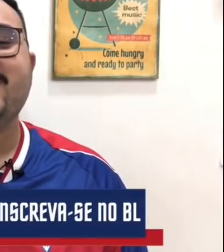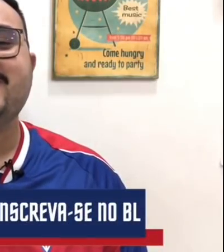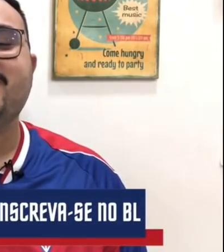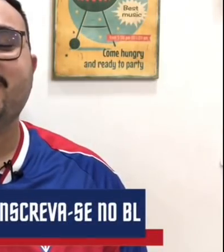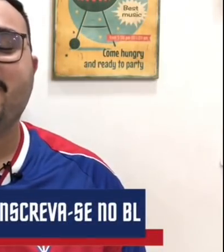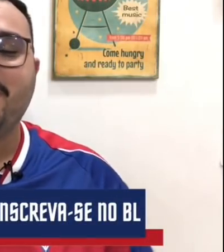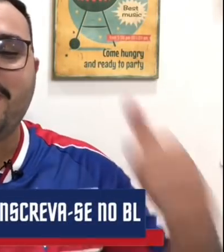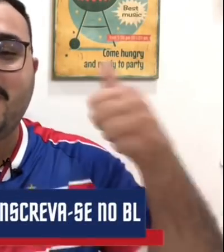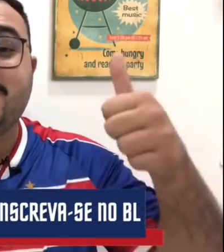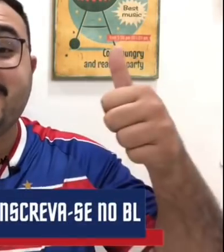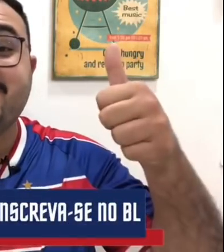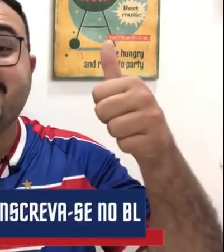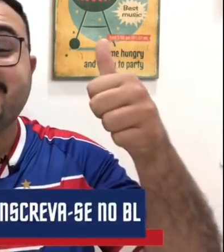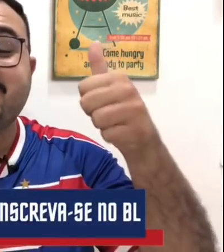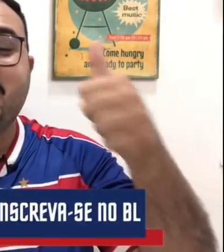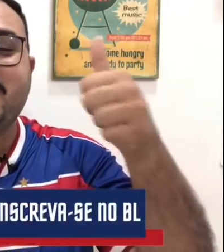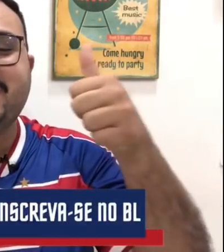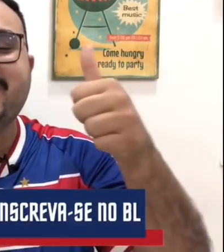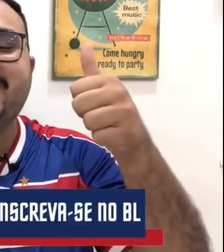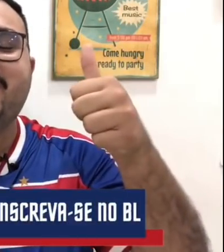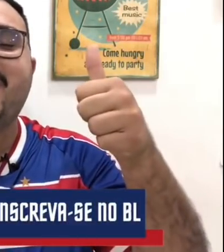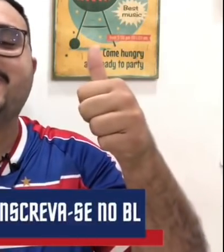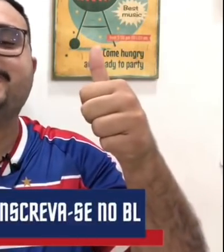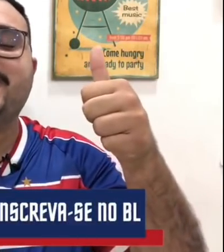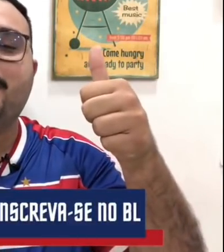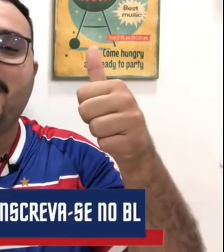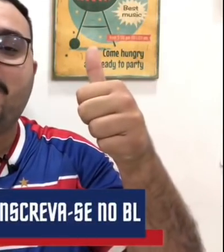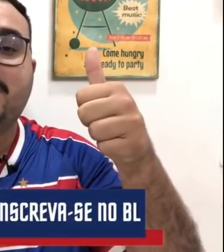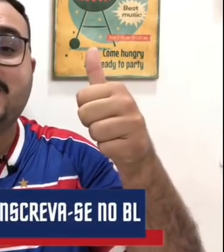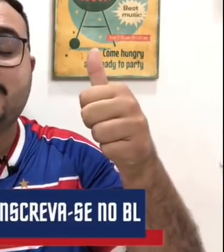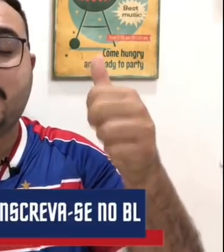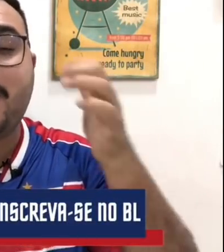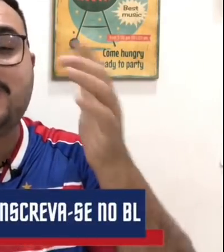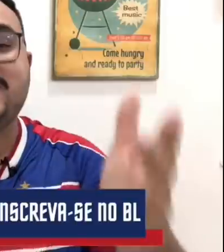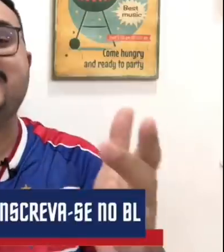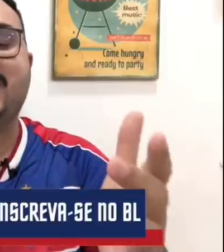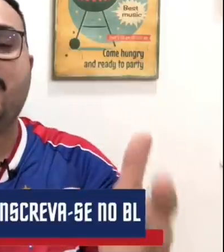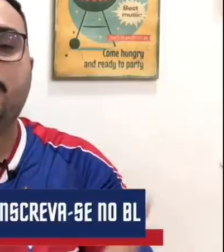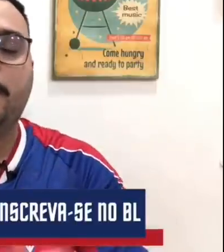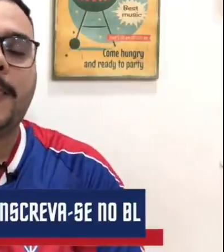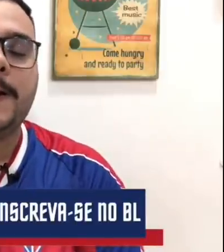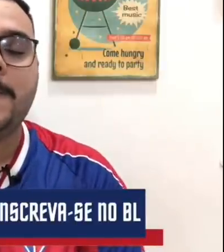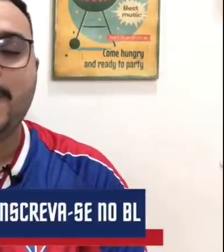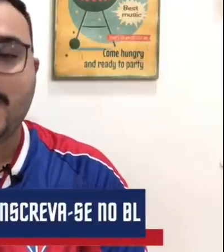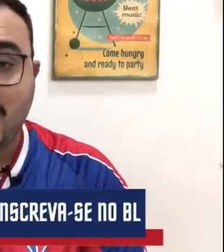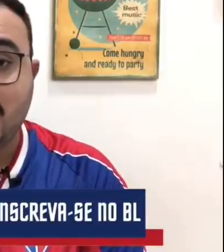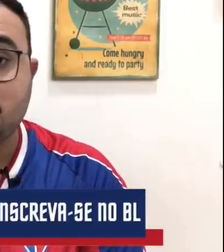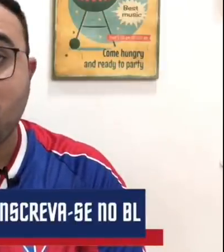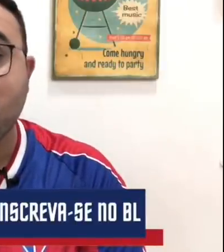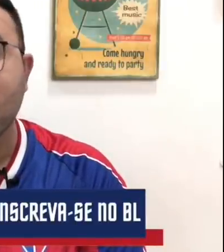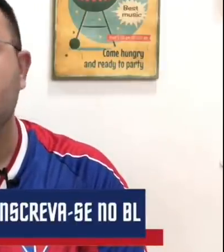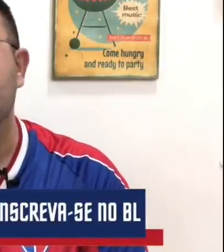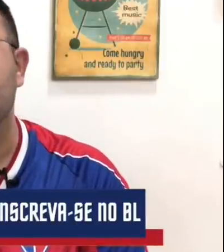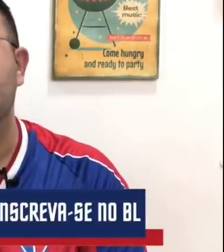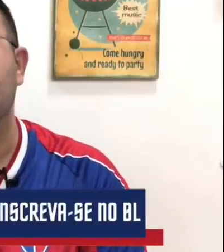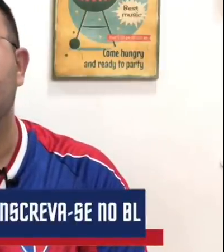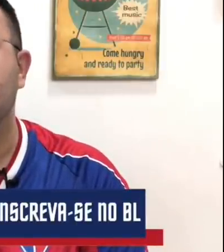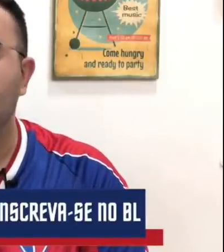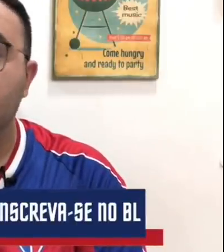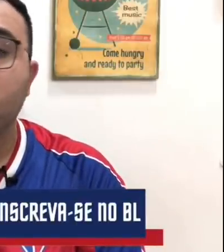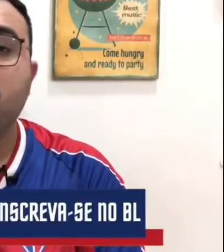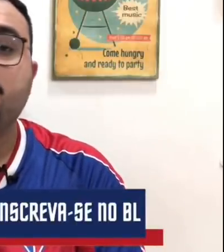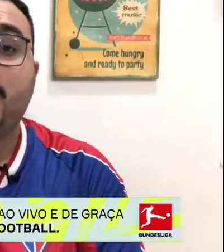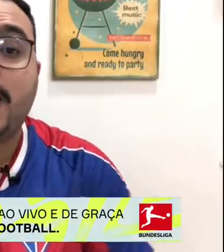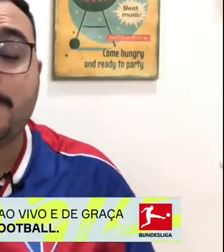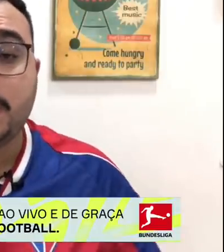Salve, salve nação tricolor! Vai logo chegando, deixando tua curtida, teu like, teu joinha pra fortalecer o trabalho. Se inscreve no Bora Leão, caso ainda não seja